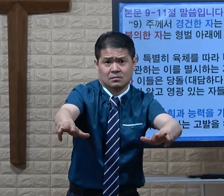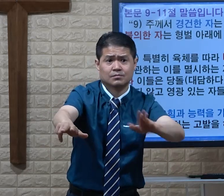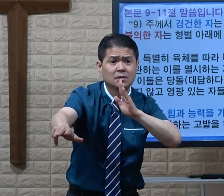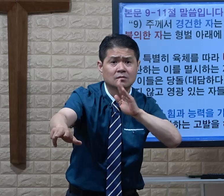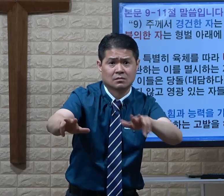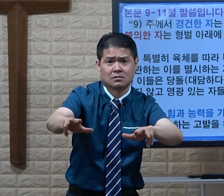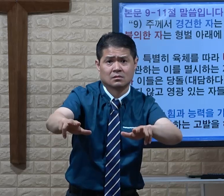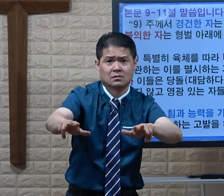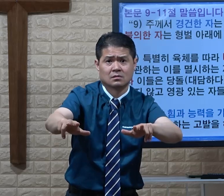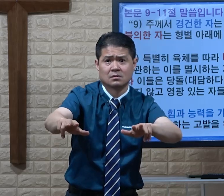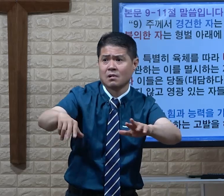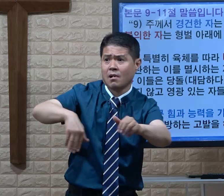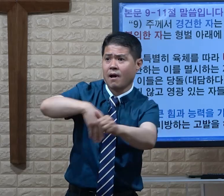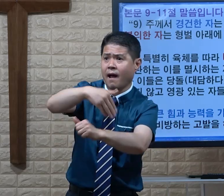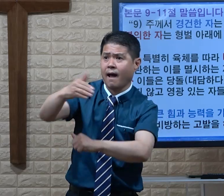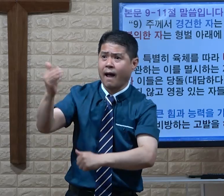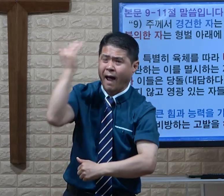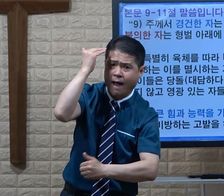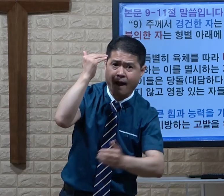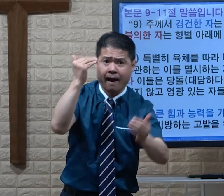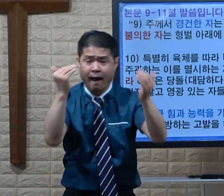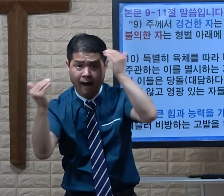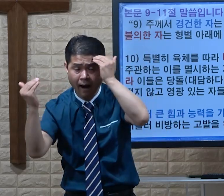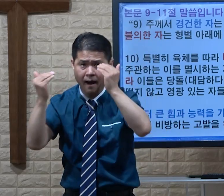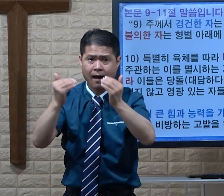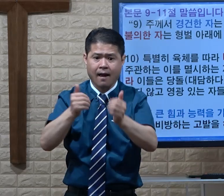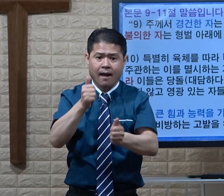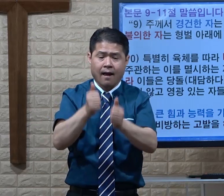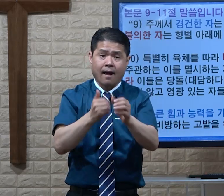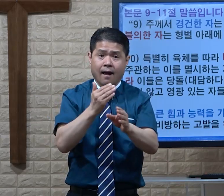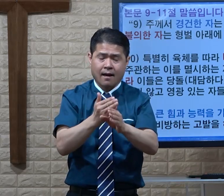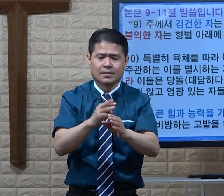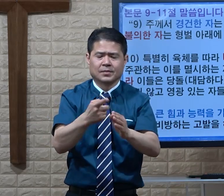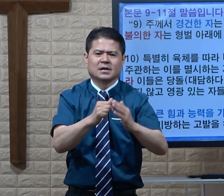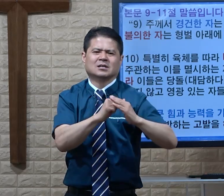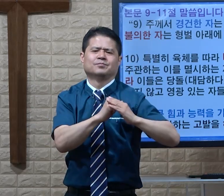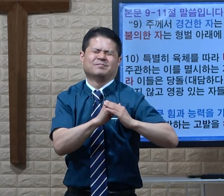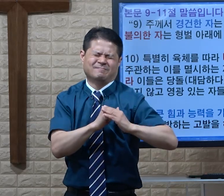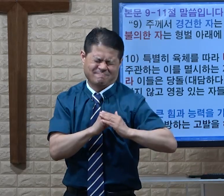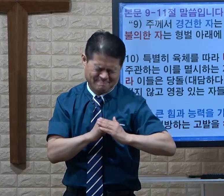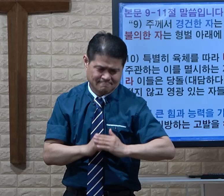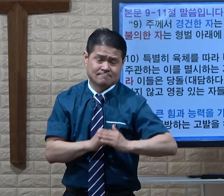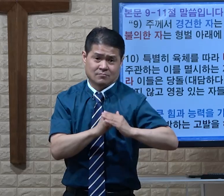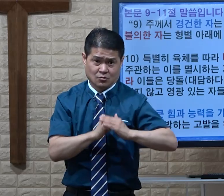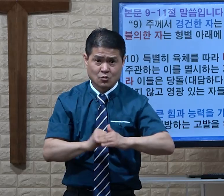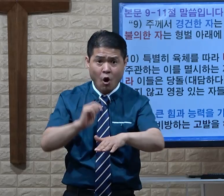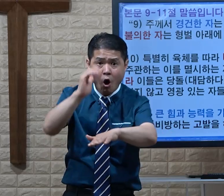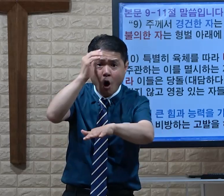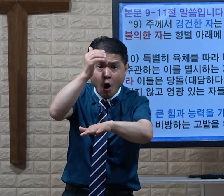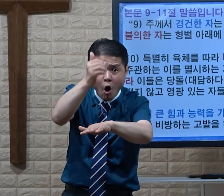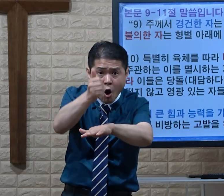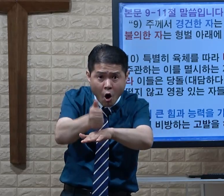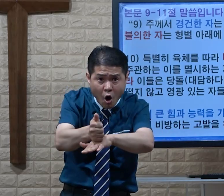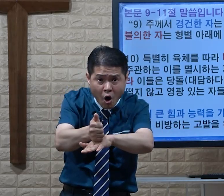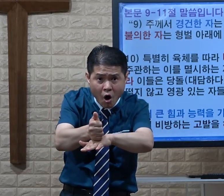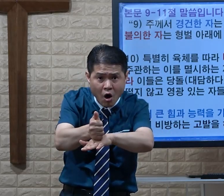던지실 줄 아시고라고 했는데 우리가 이런 어떠한 시험 가운데서도 끊임없는 인내가